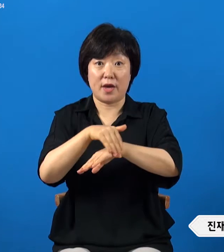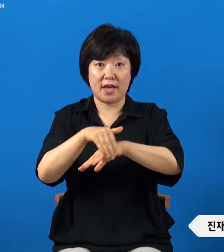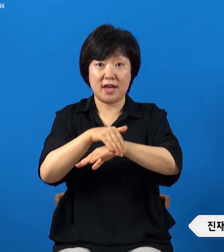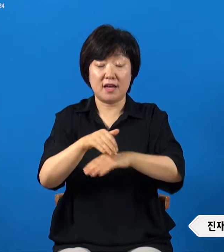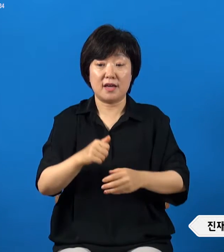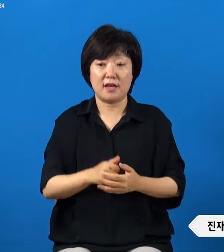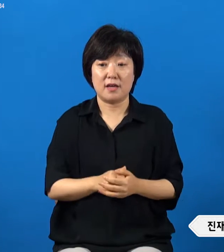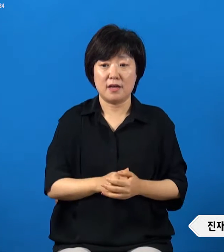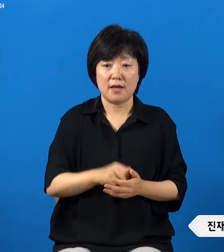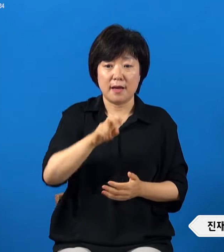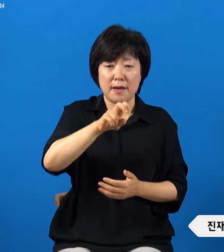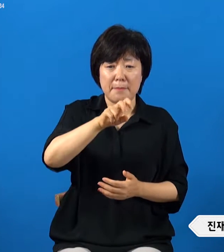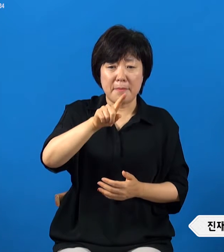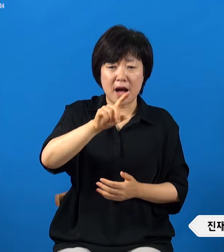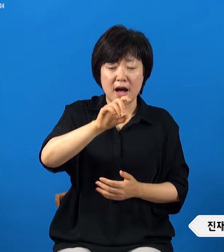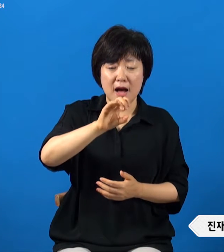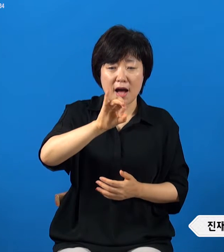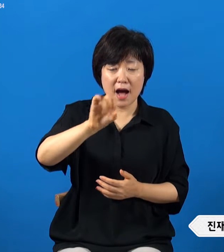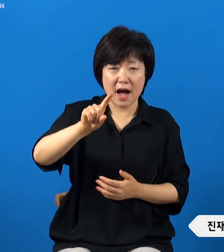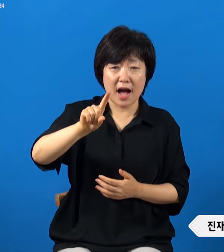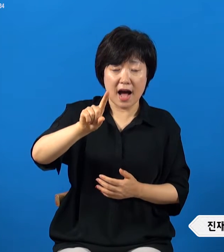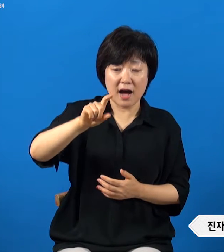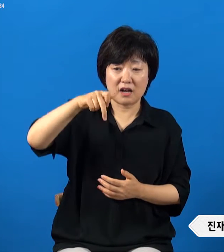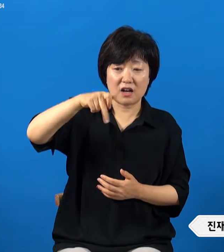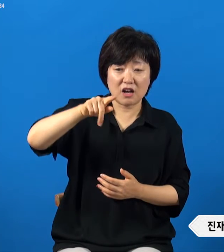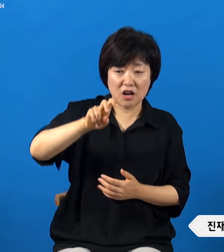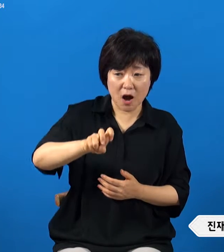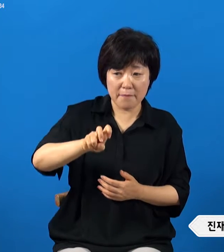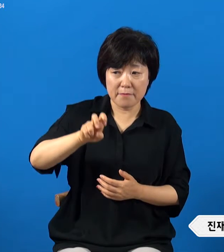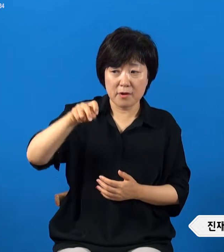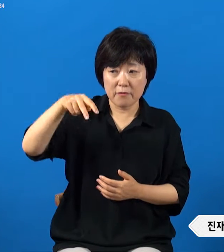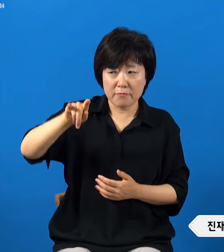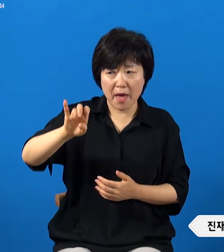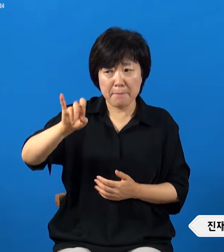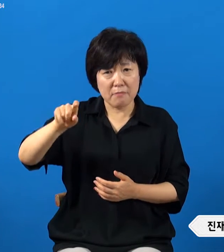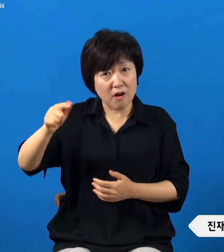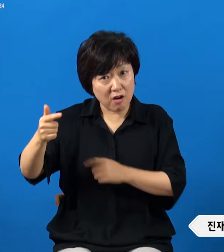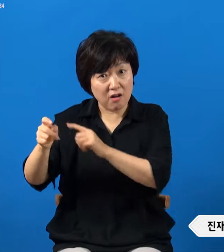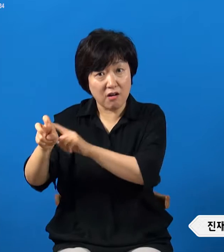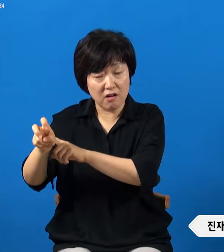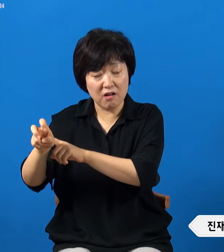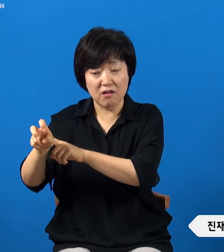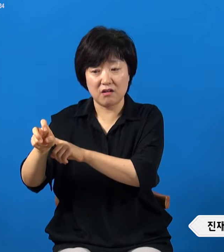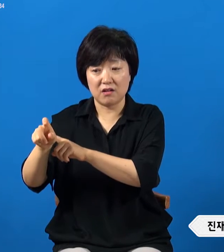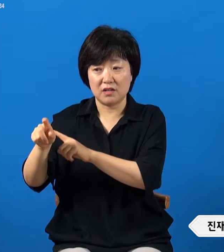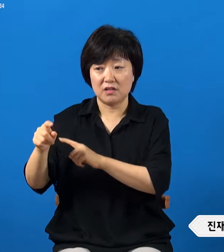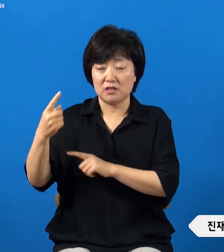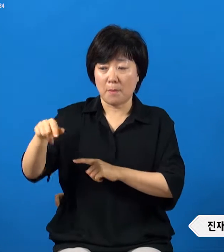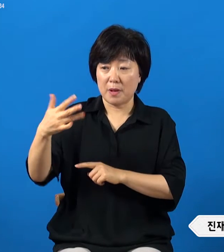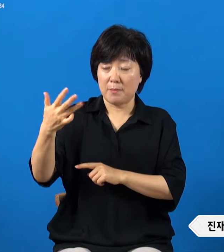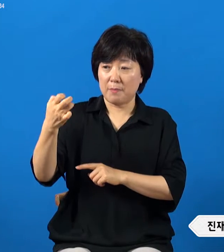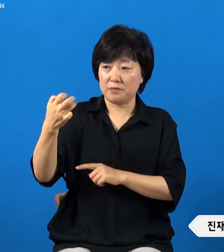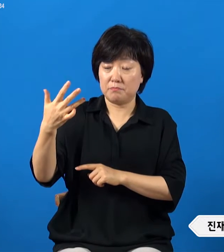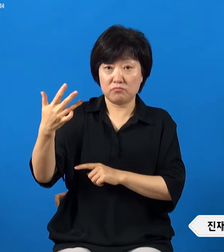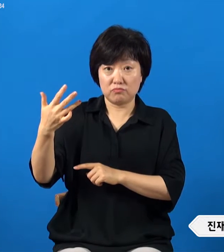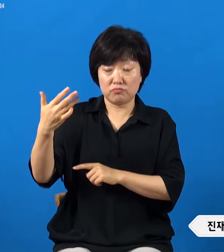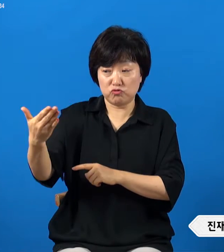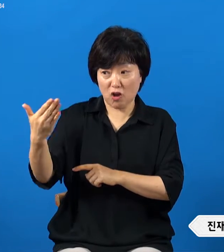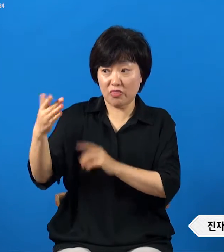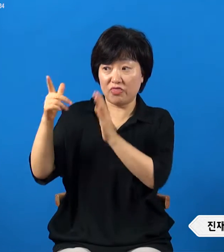시작한 사람이 말컴 페눅이라는 선교사님입니다. 그는 1889년 한국에